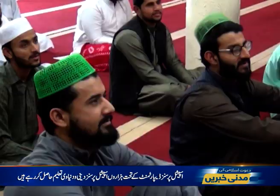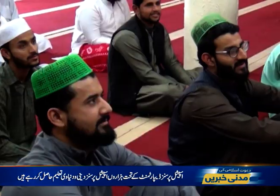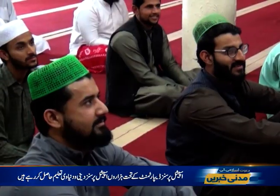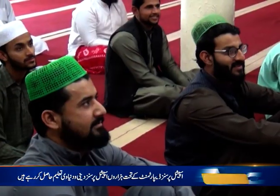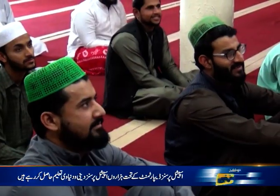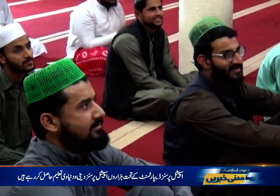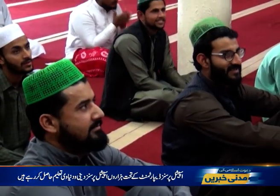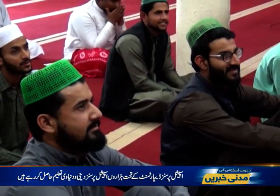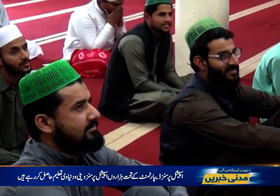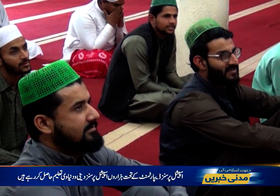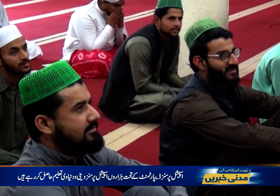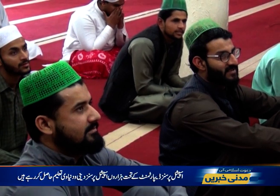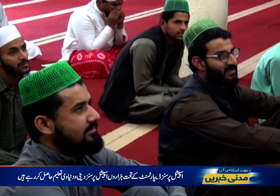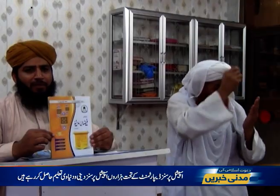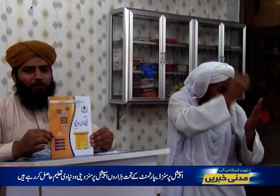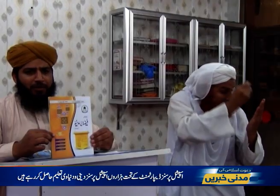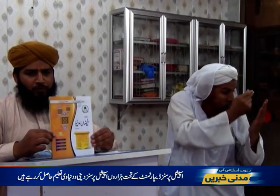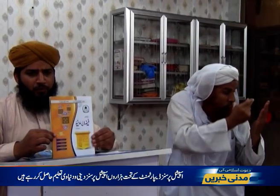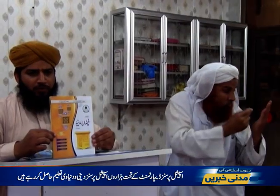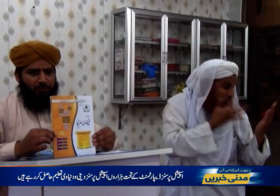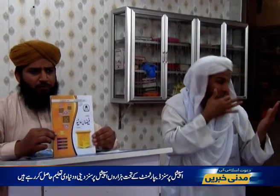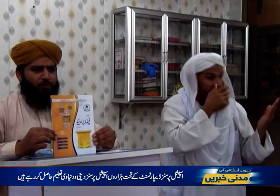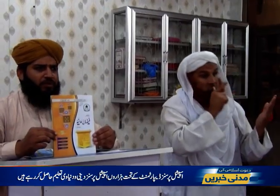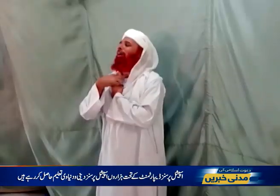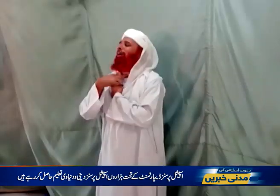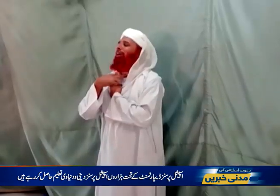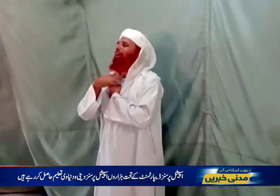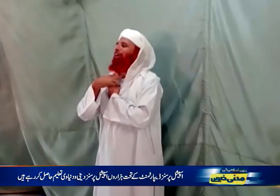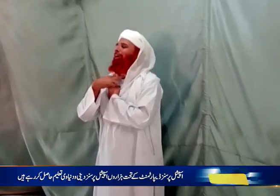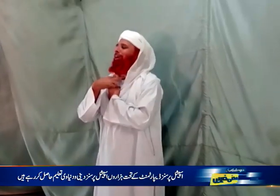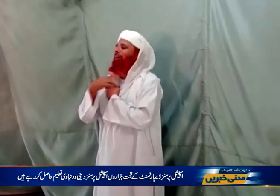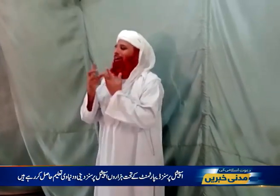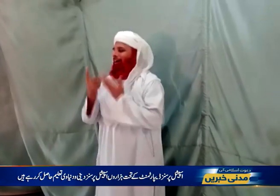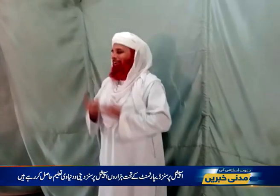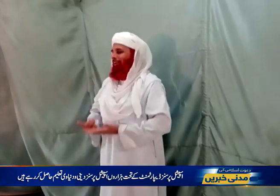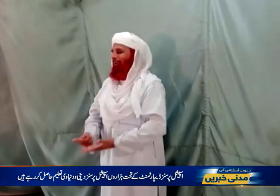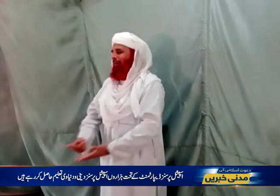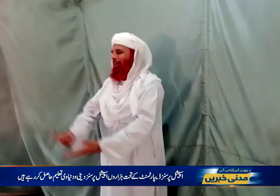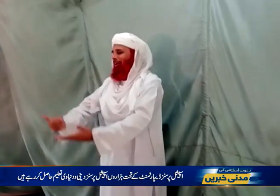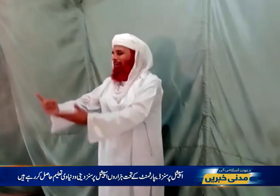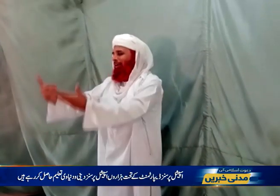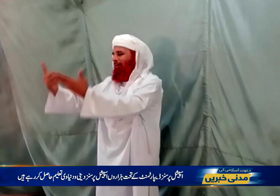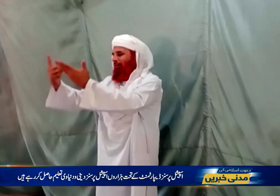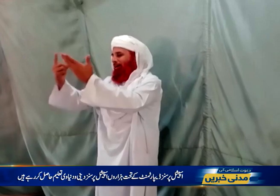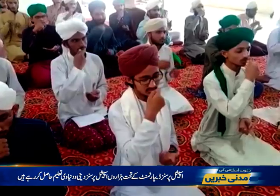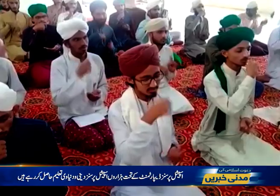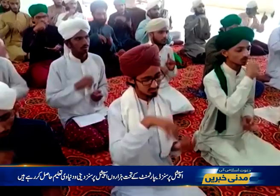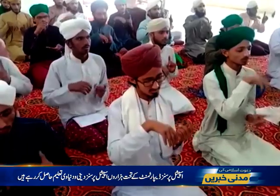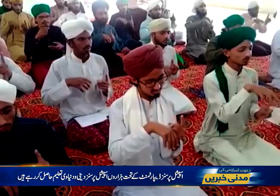ایسے افراد موجود ہیں ان کے گھر کے فرد کو سائن لینگویج یعنی اشاروں کی زبان کا کورس کروانے کا بھی اہتمام کیا جاتا ہے تاکہ وہ